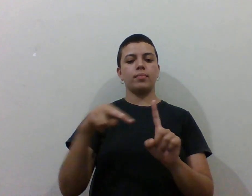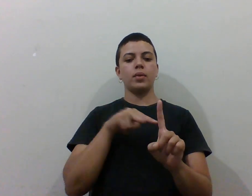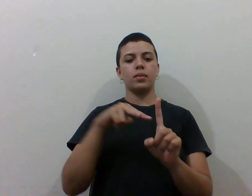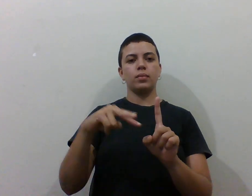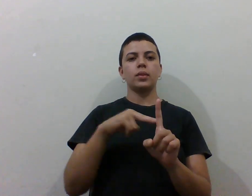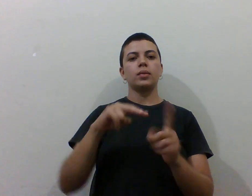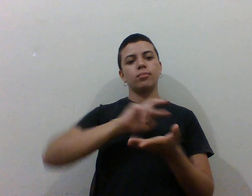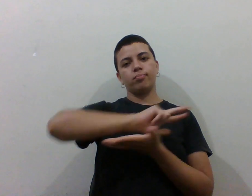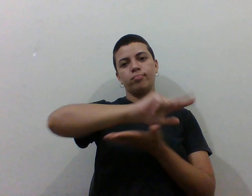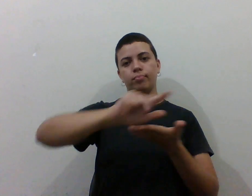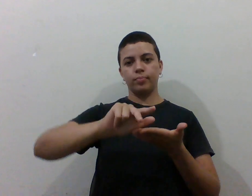transversalidade